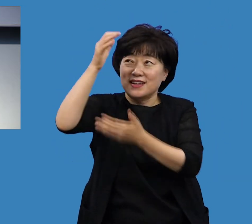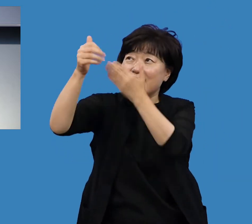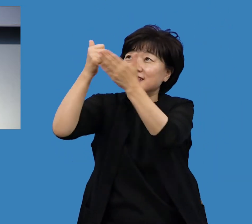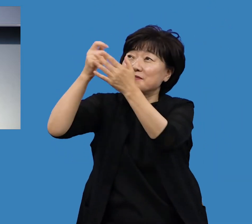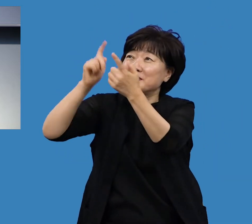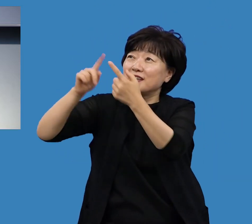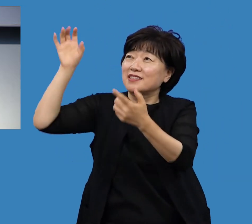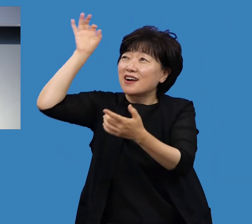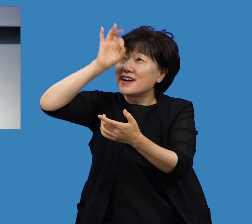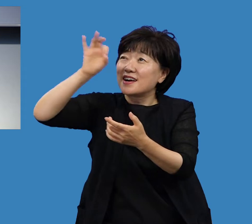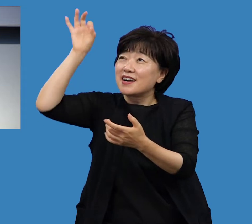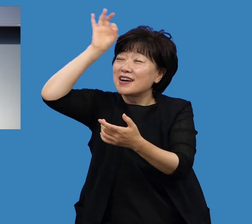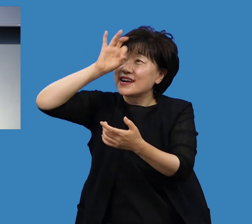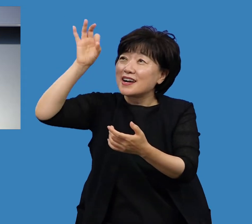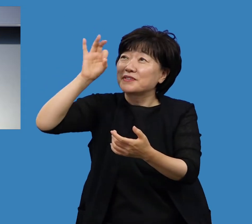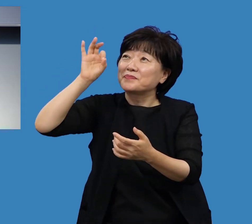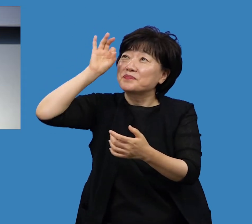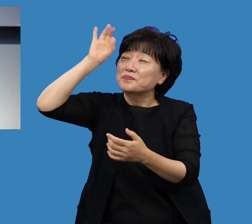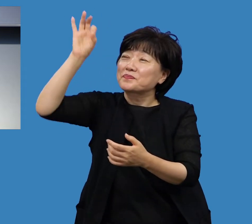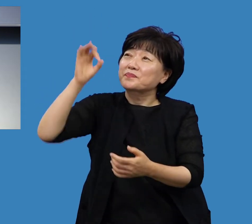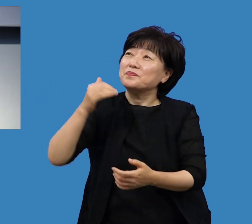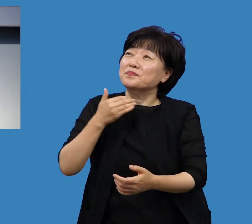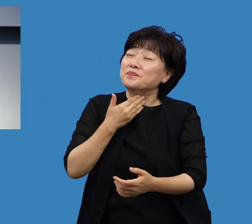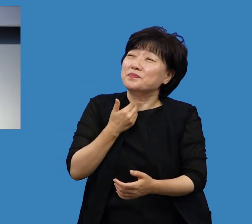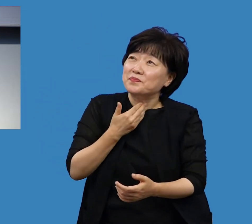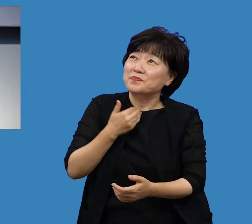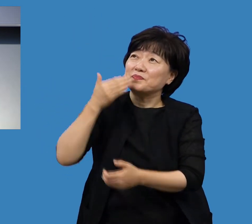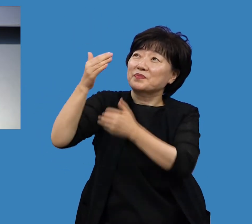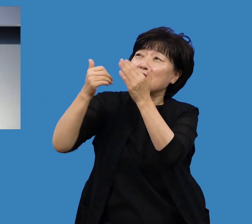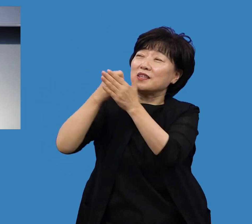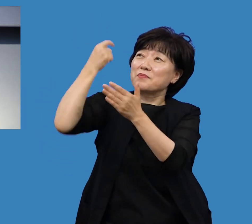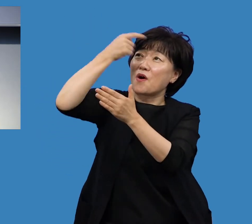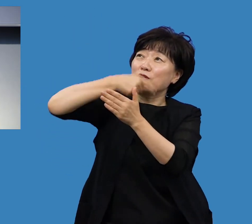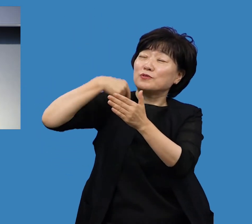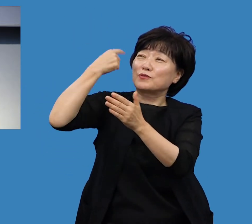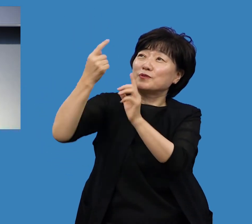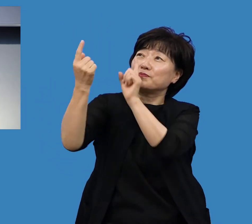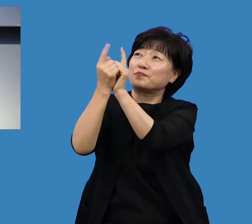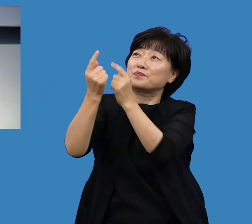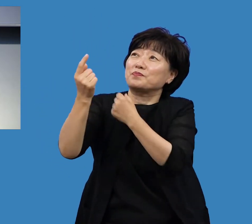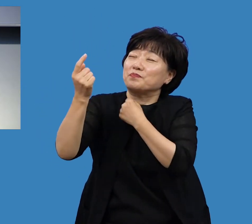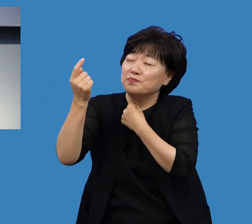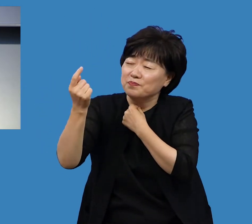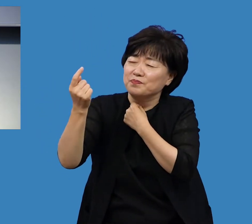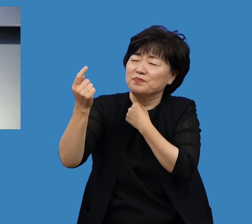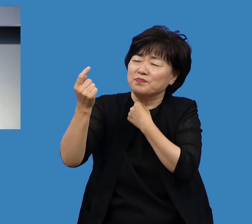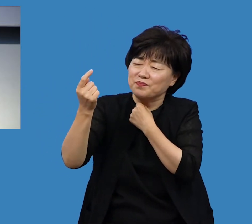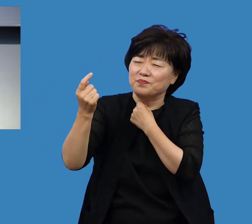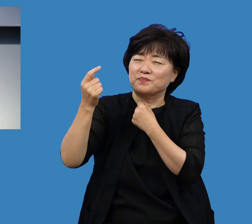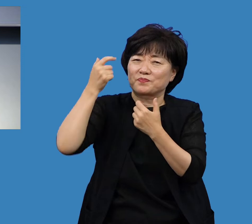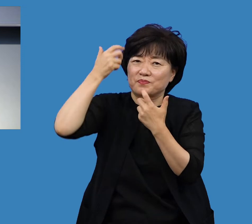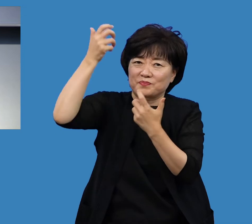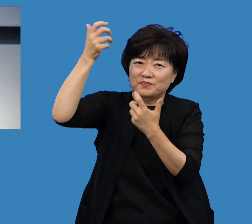거예요. 그리고 이 하나님의 얼굴을 찾기 원하는 갈망들이 일어난다는 거예요.